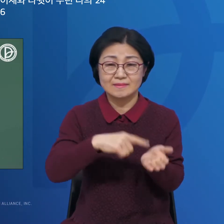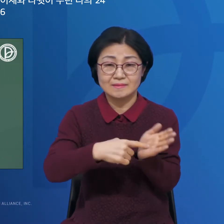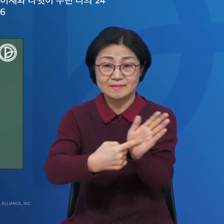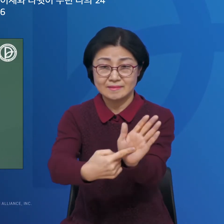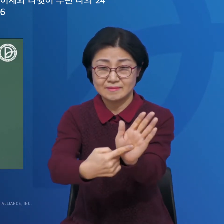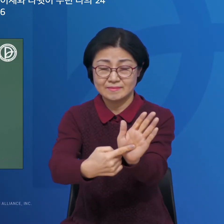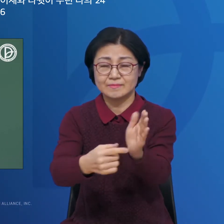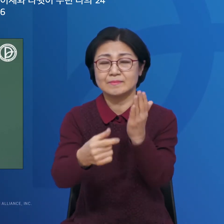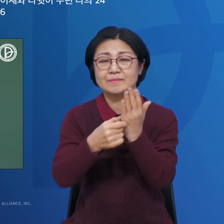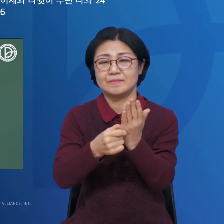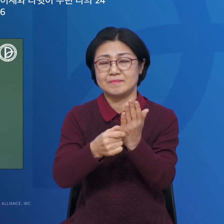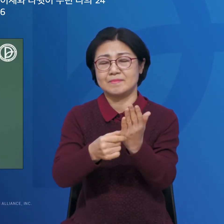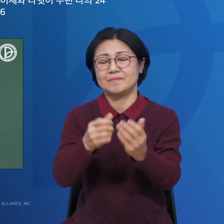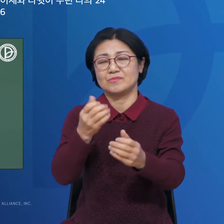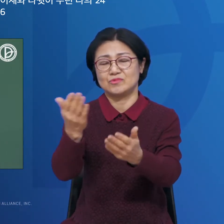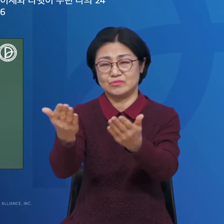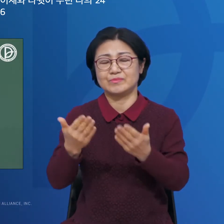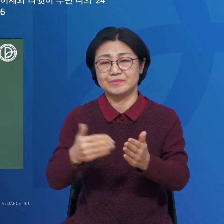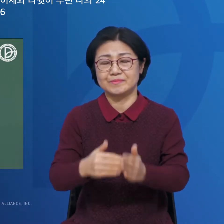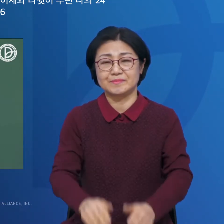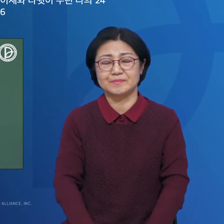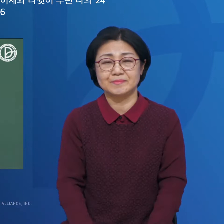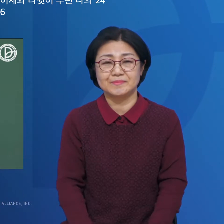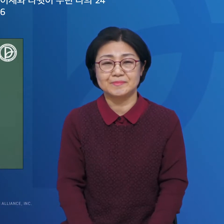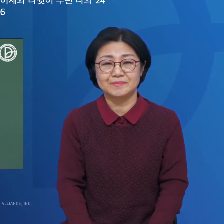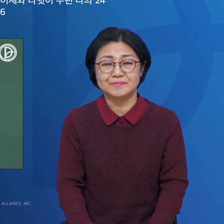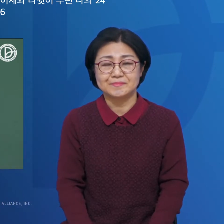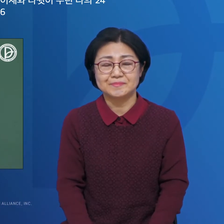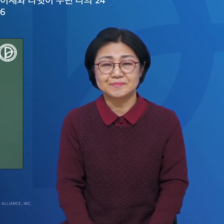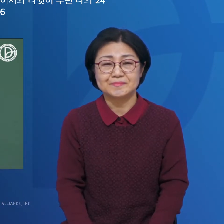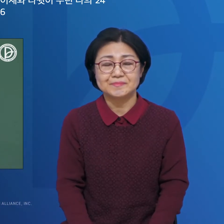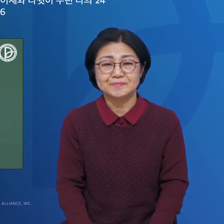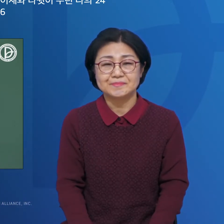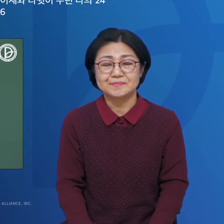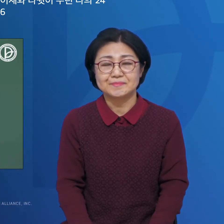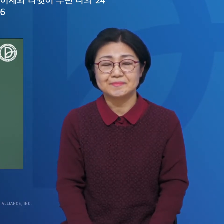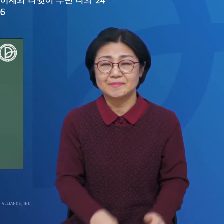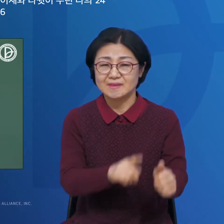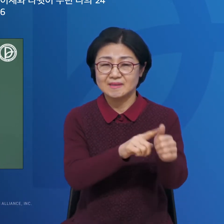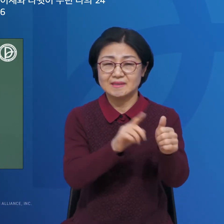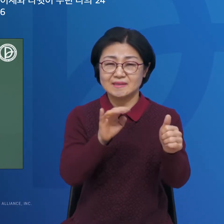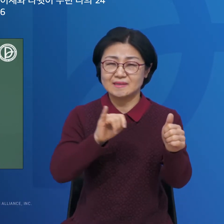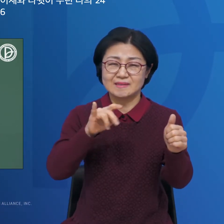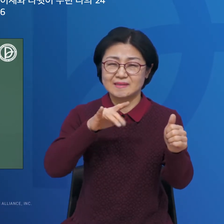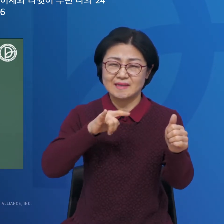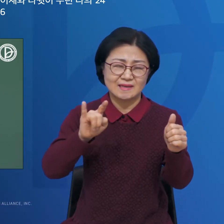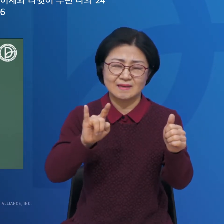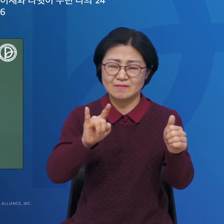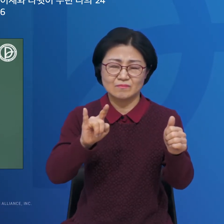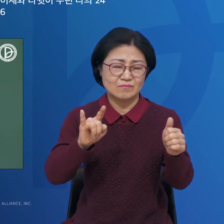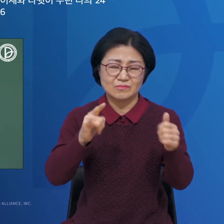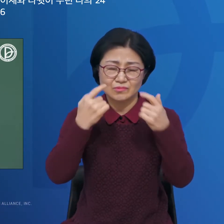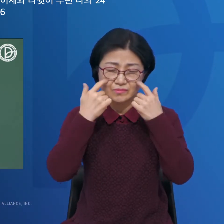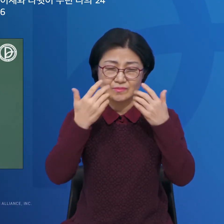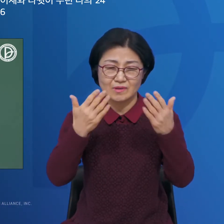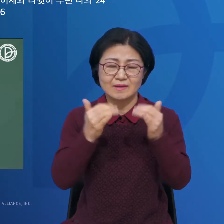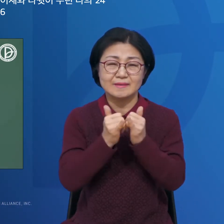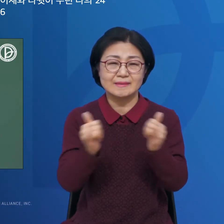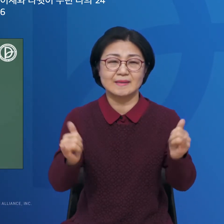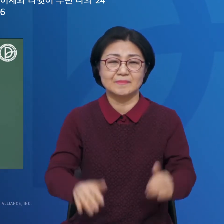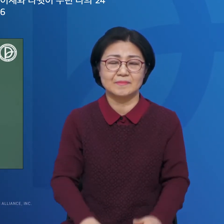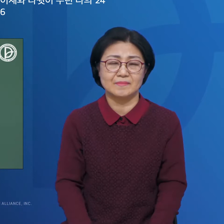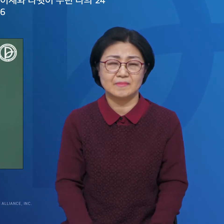이 이새가 보통 사람이 아닙니다. So you see that Jesse was not your average individual. 그래서 이 다윗이 미래의 왕 될 걸